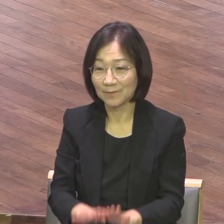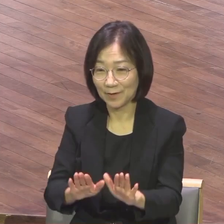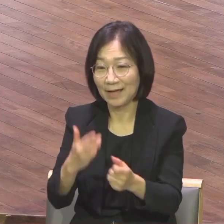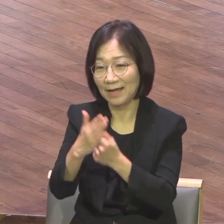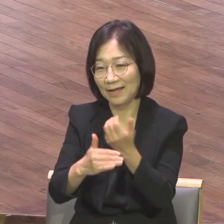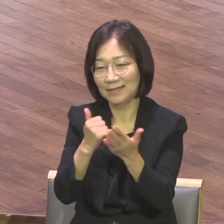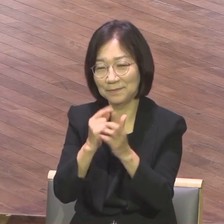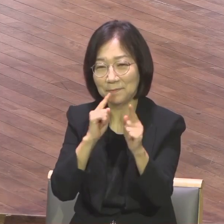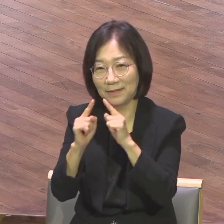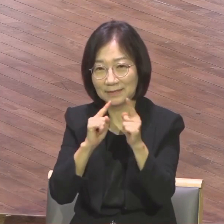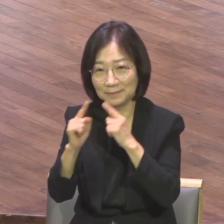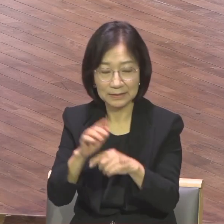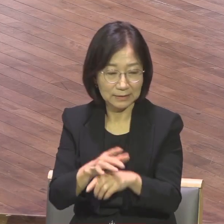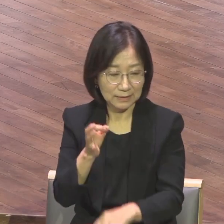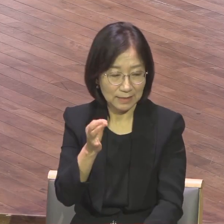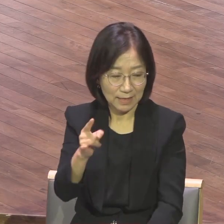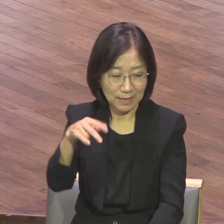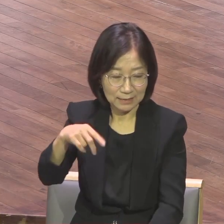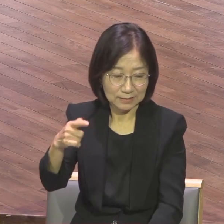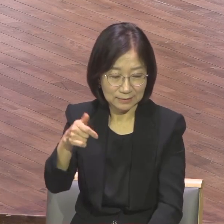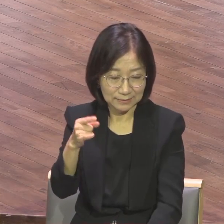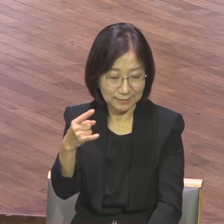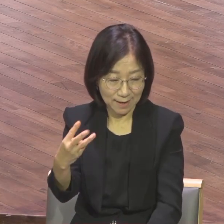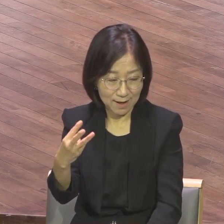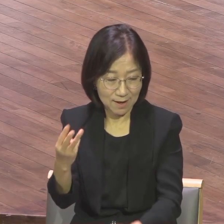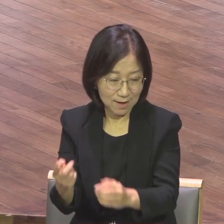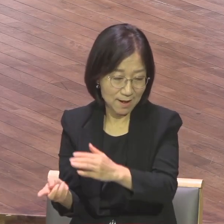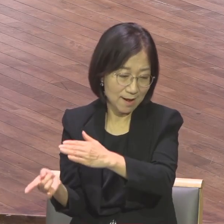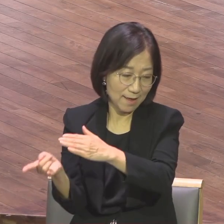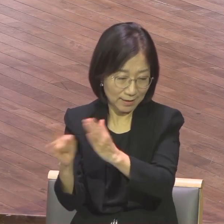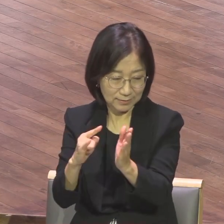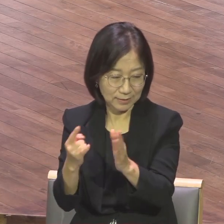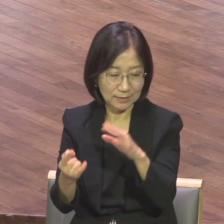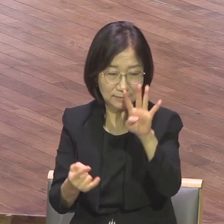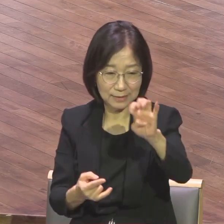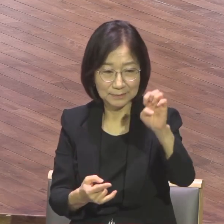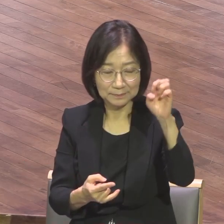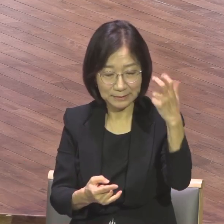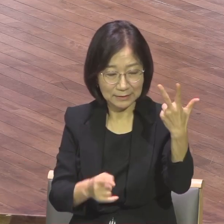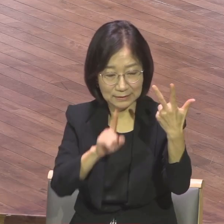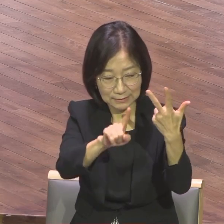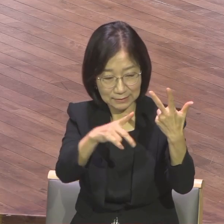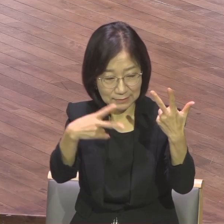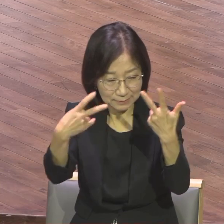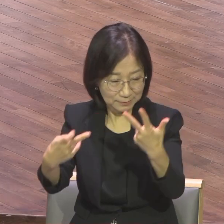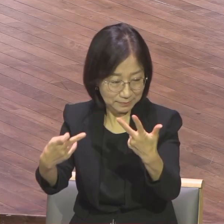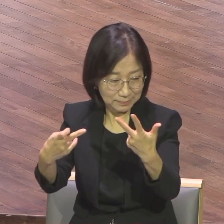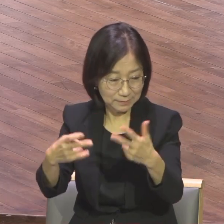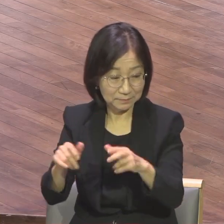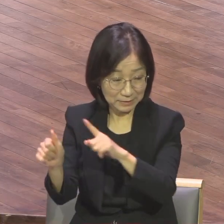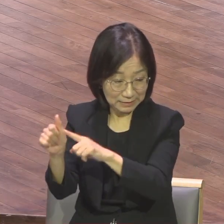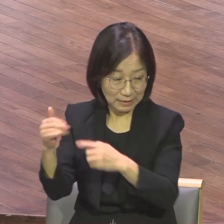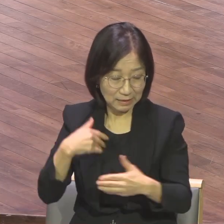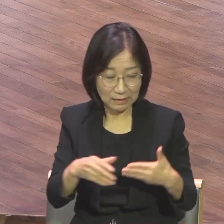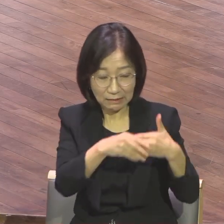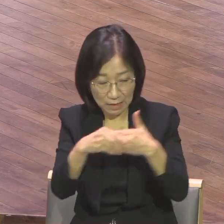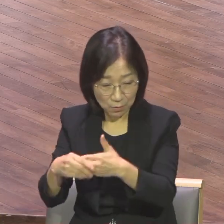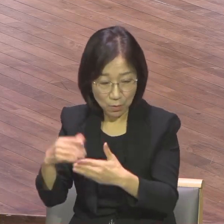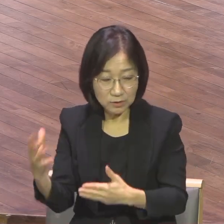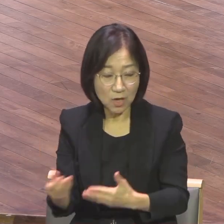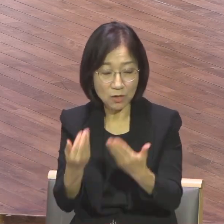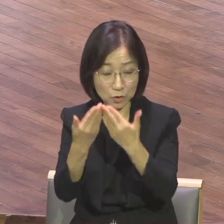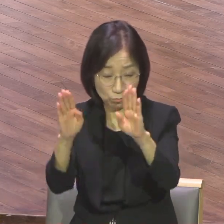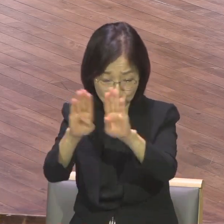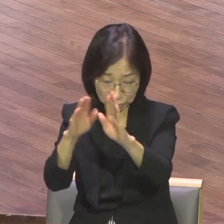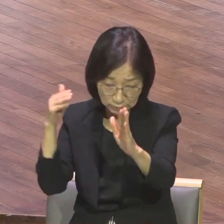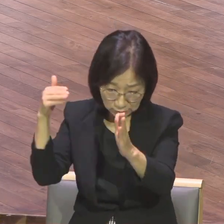오늘 은혜 받고 성취될 하나님의 말씀은 에스겔 47장 1절에서 12절 말씀입니다. 그가 나를 데리고 성전문에